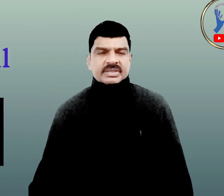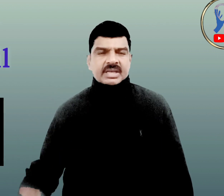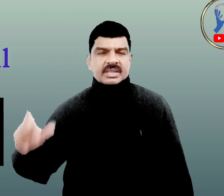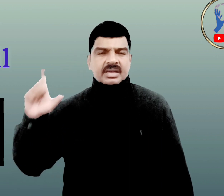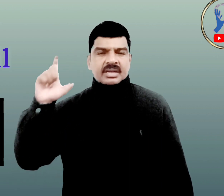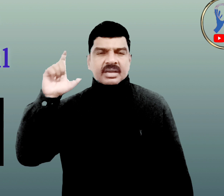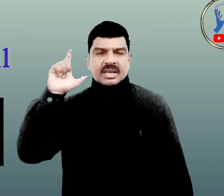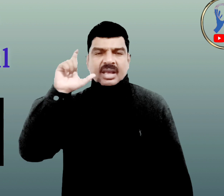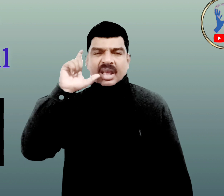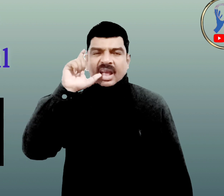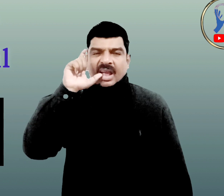शैतान